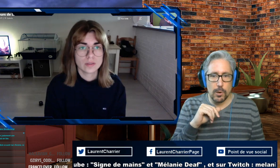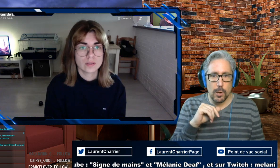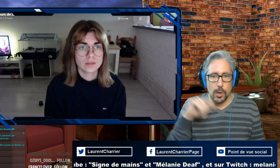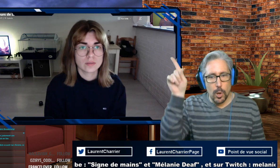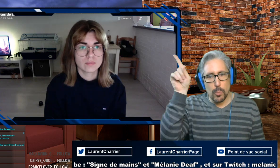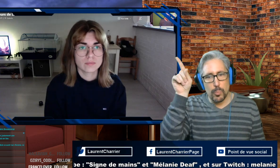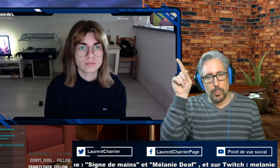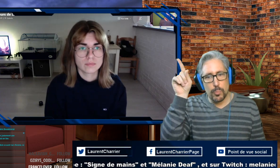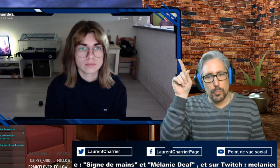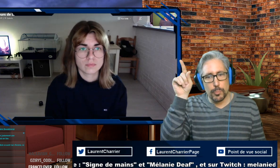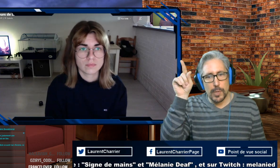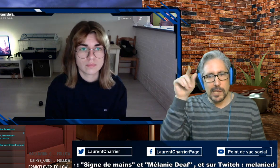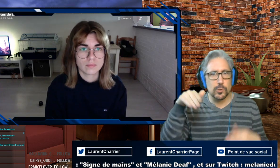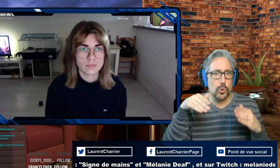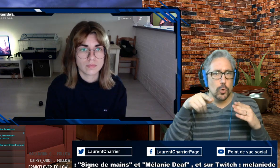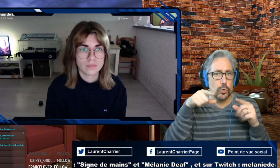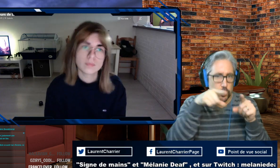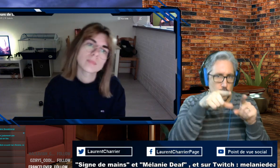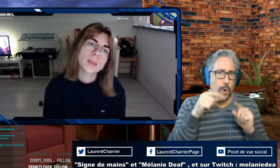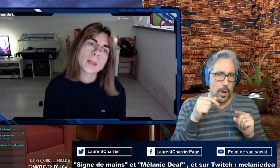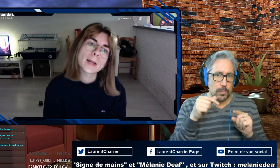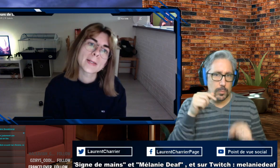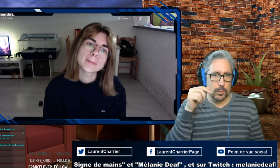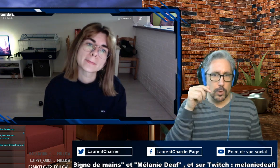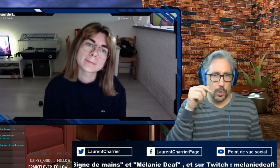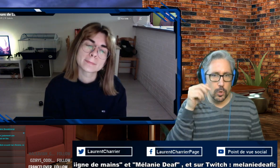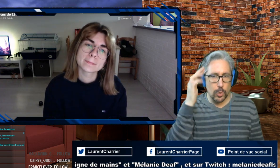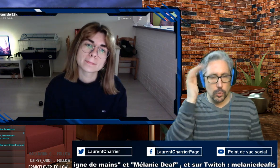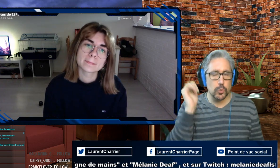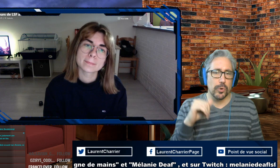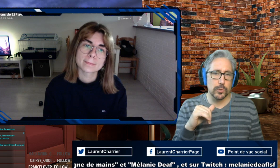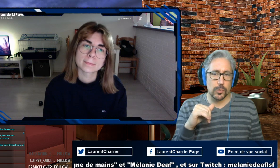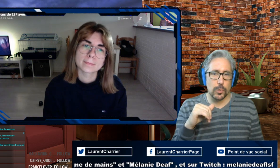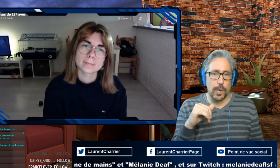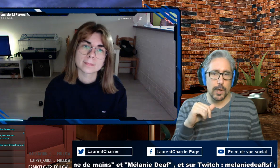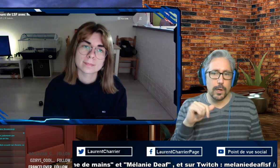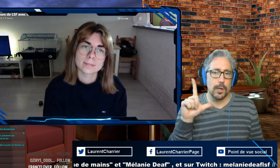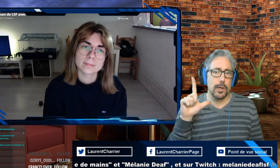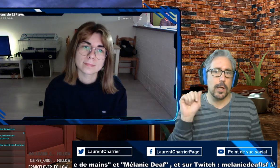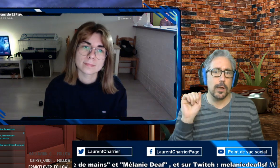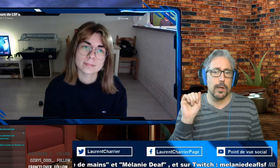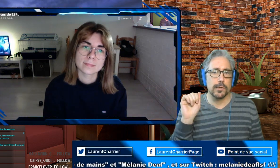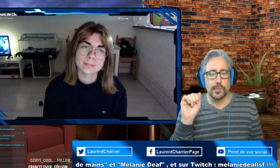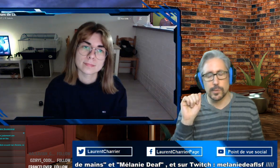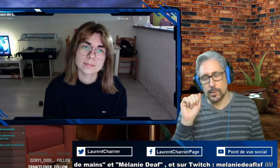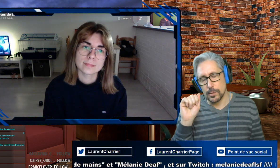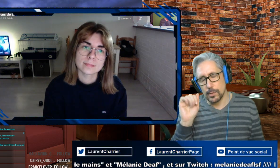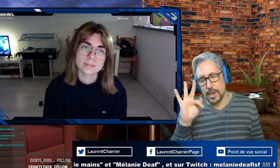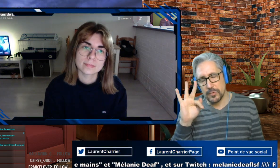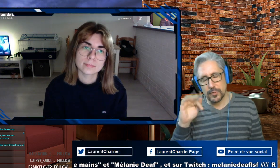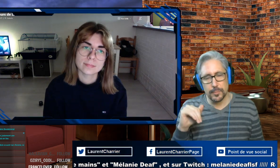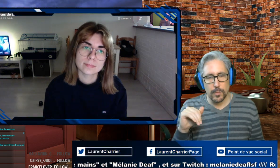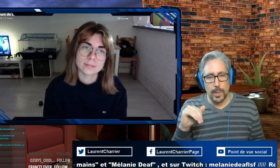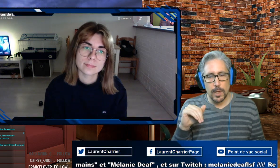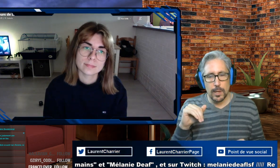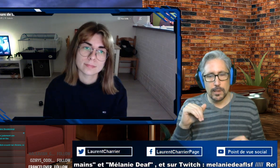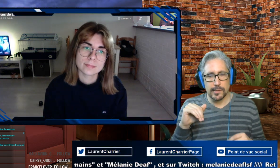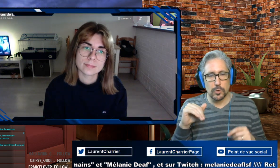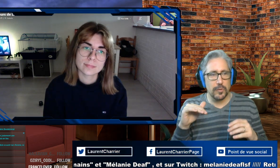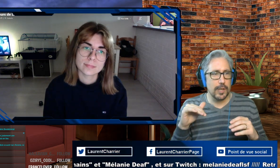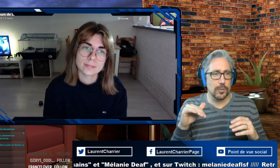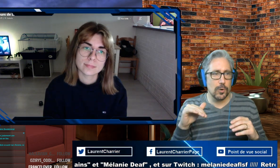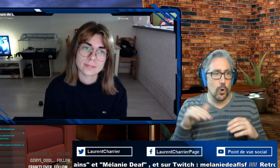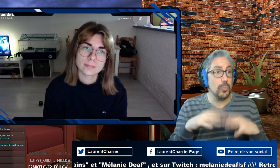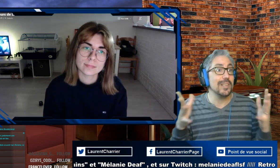oui. Est-ce que toi, tu penses que la LSF,